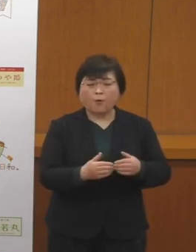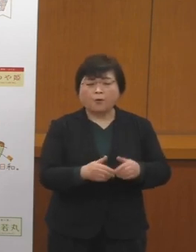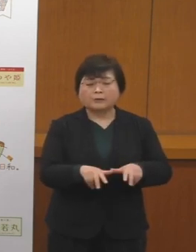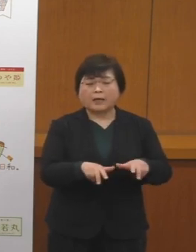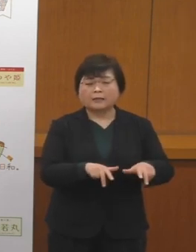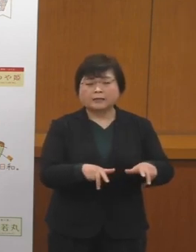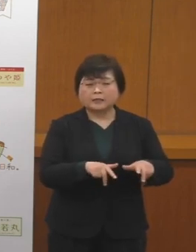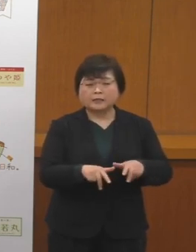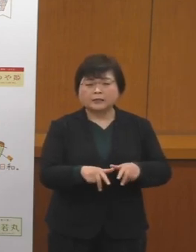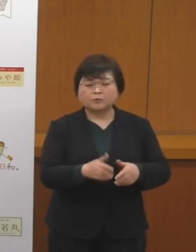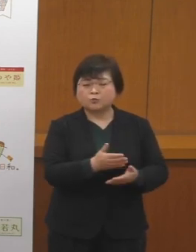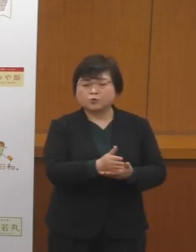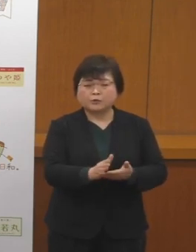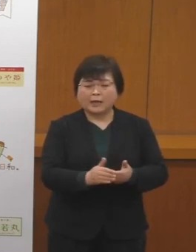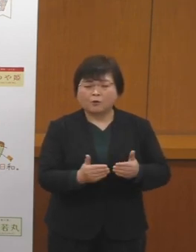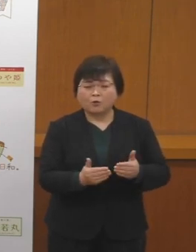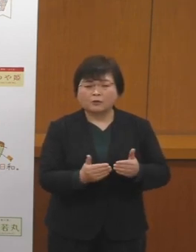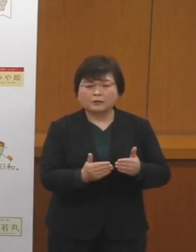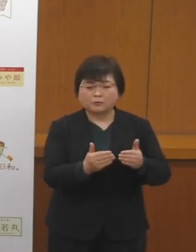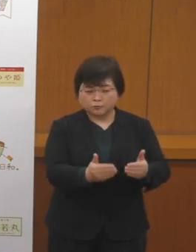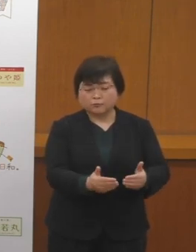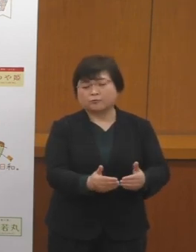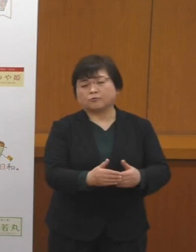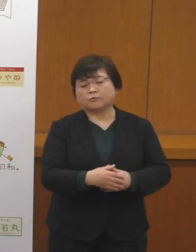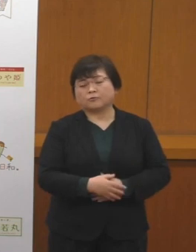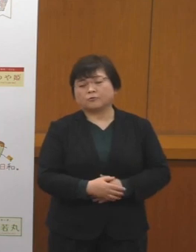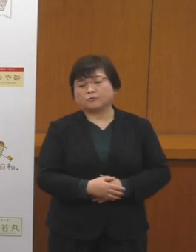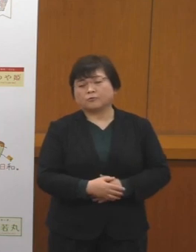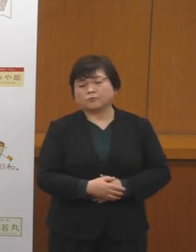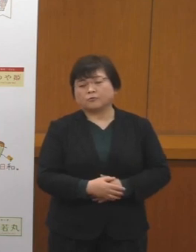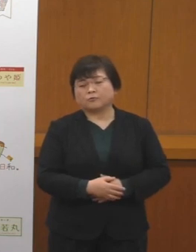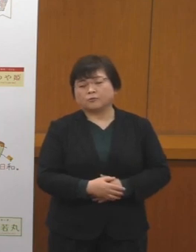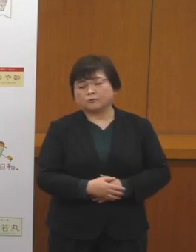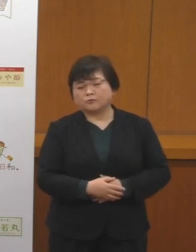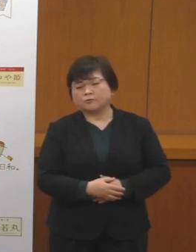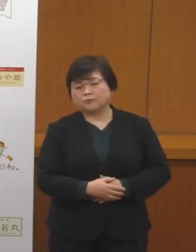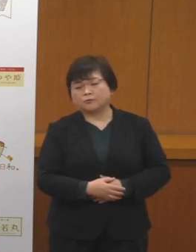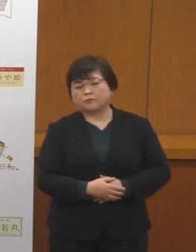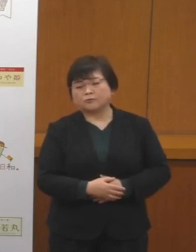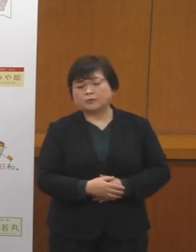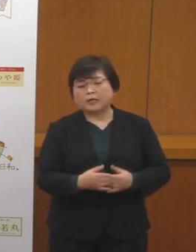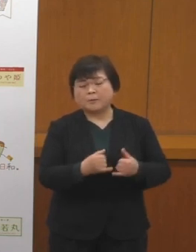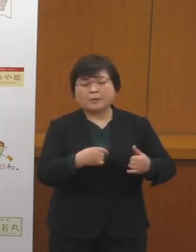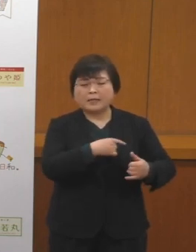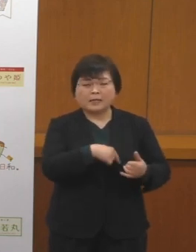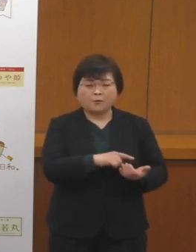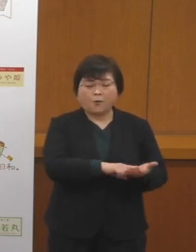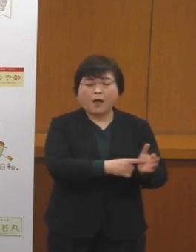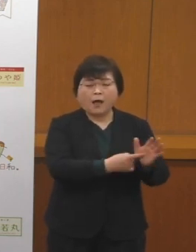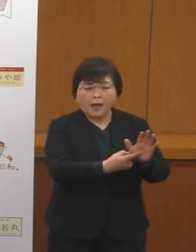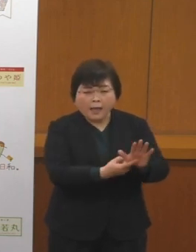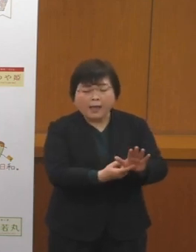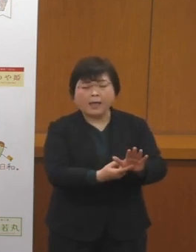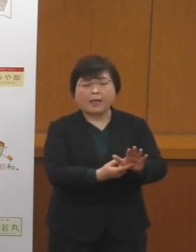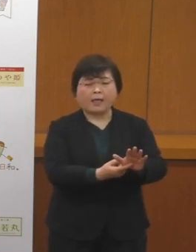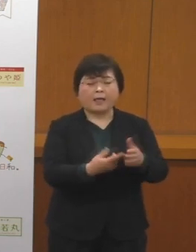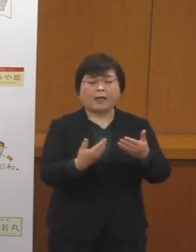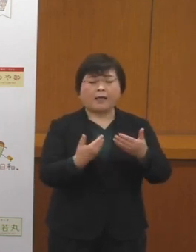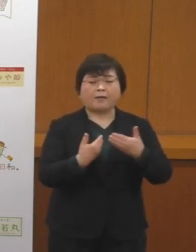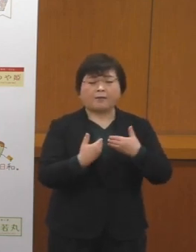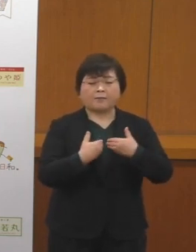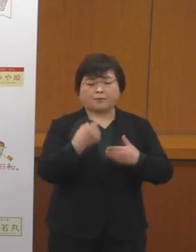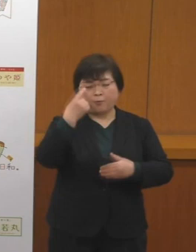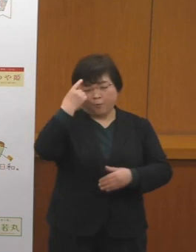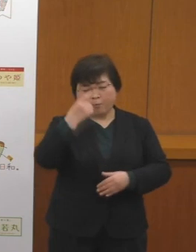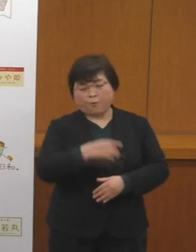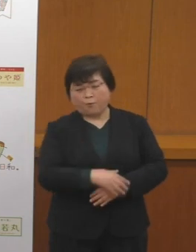政治分野の進出と言いますかミニの反映をされるべきだというような